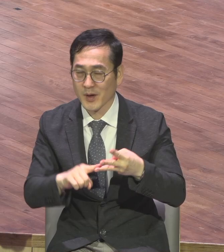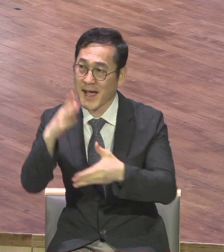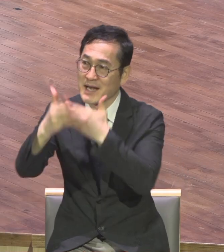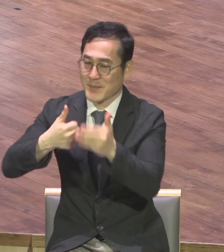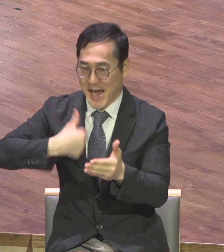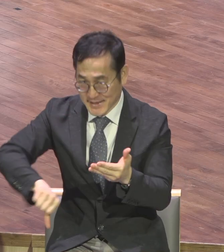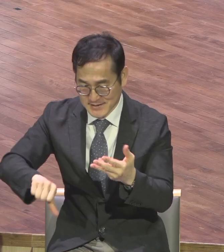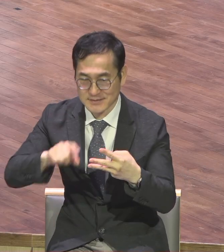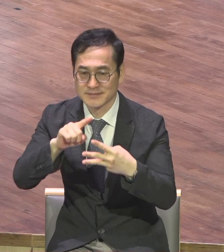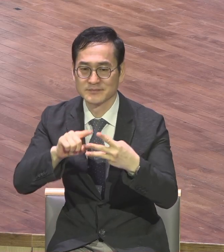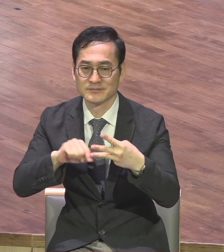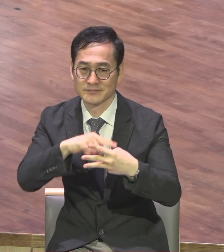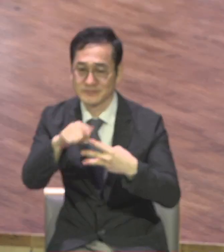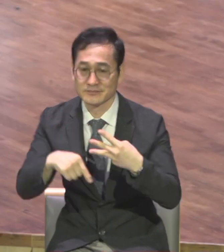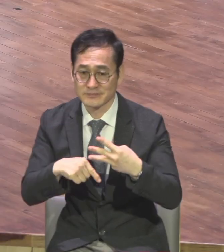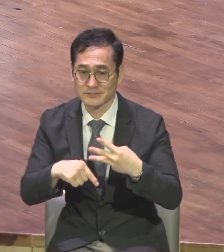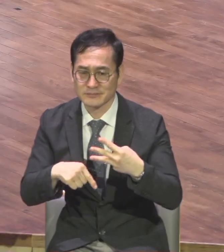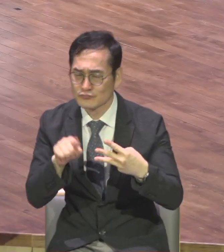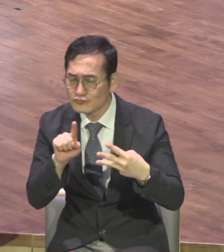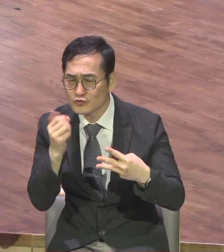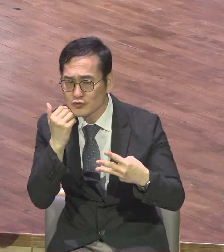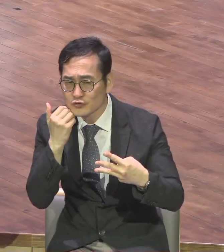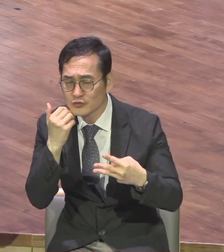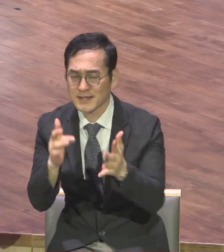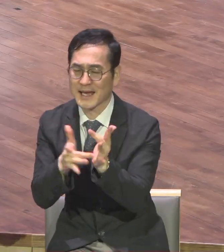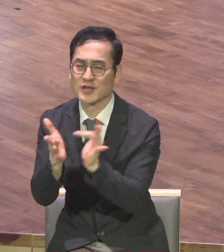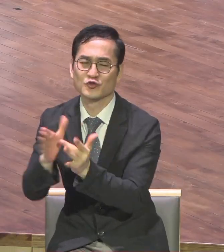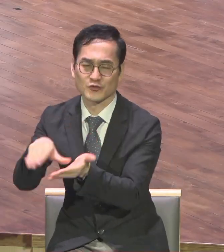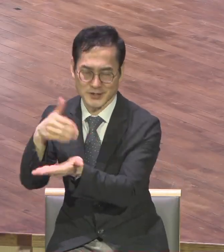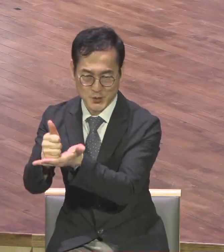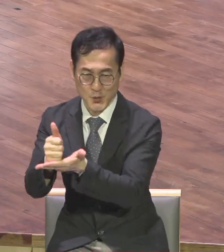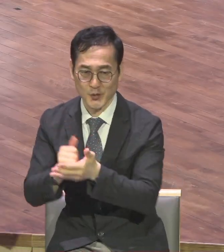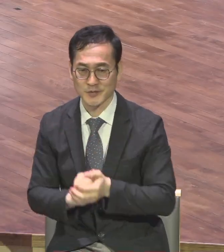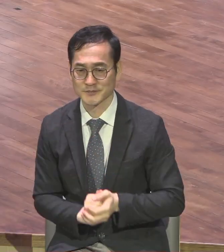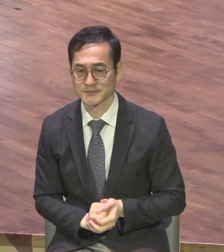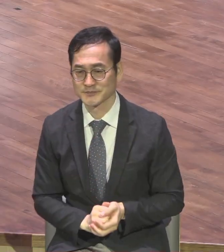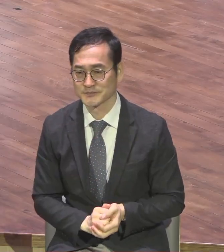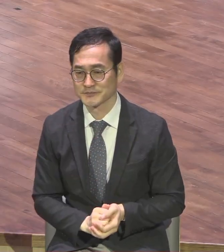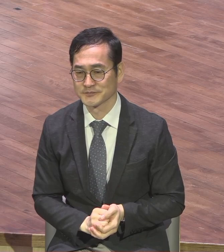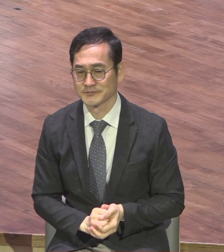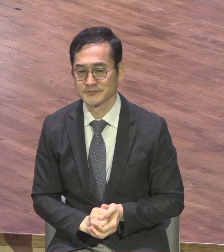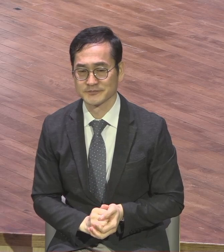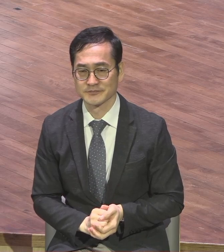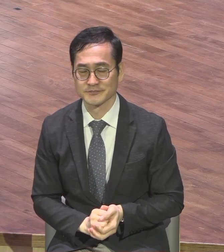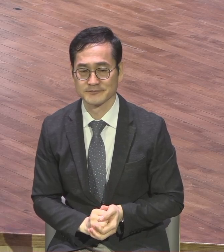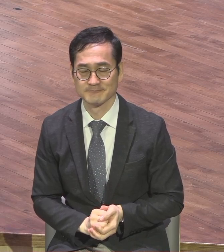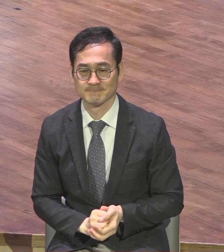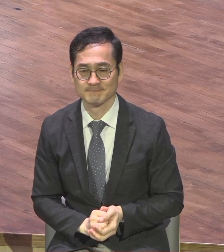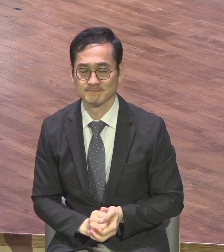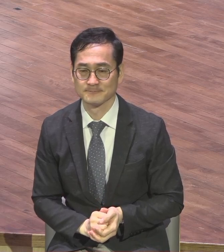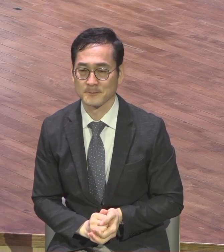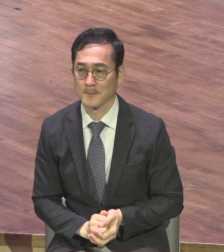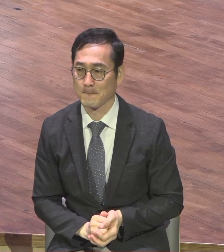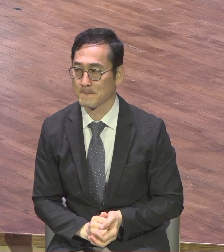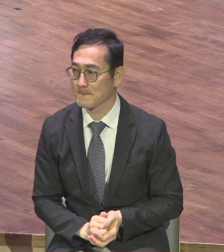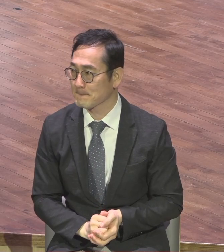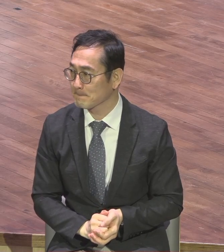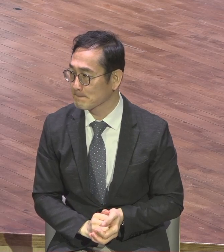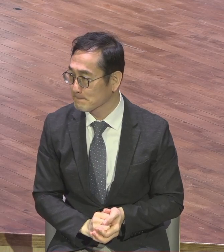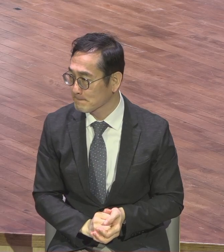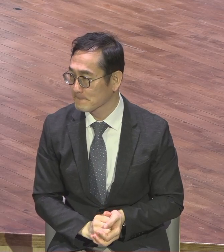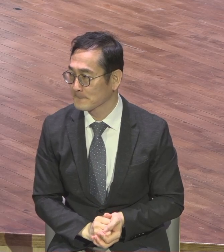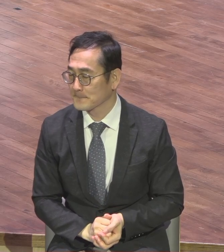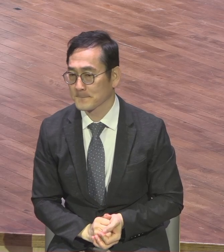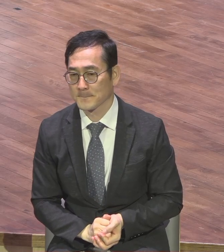아들로 선포되셨으니 곧 우리 주 예수 그리스도시라. 예수 그리스도.